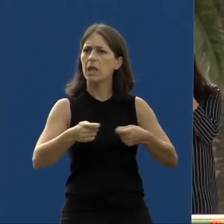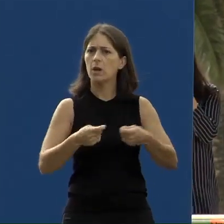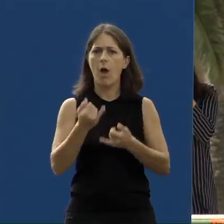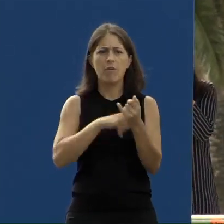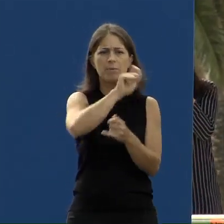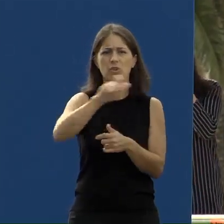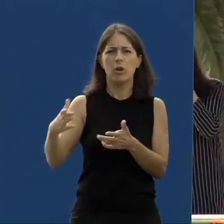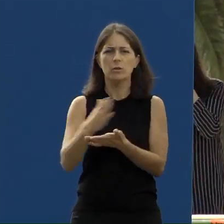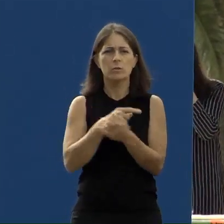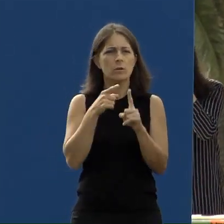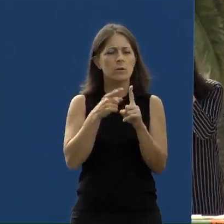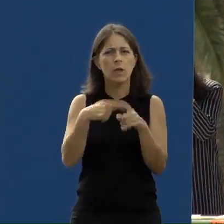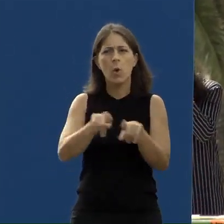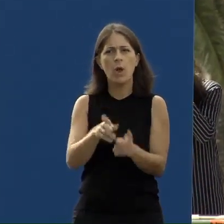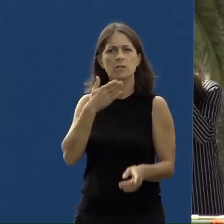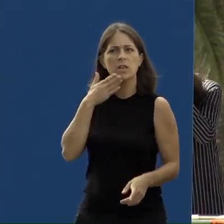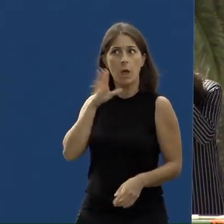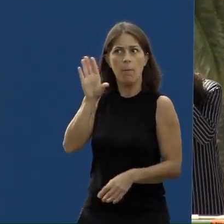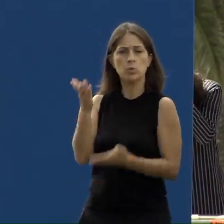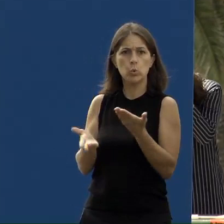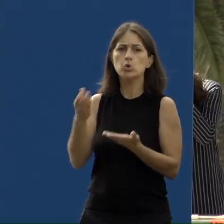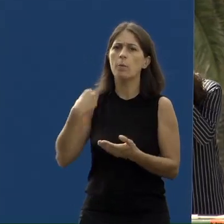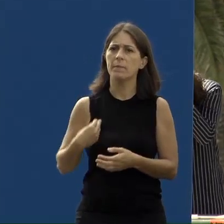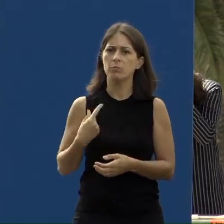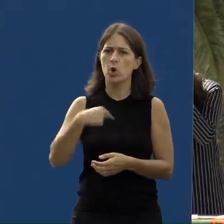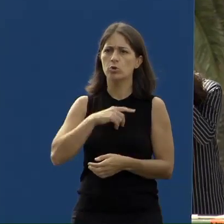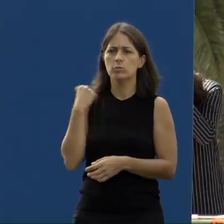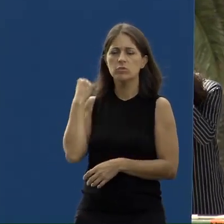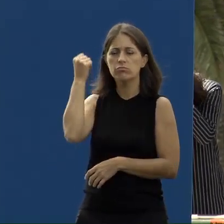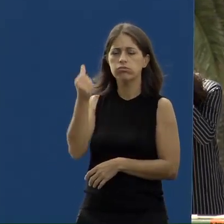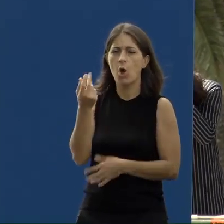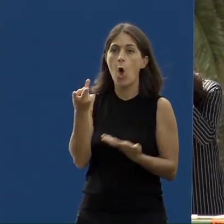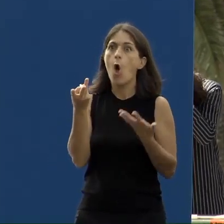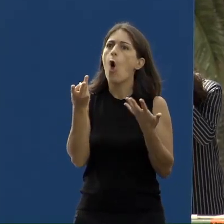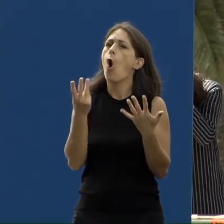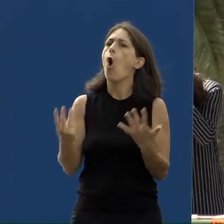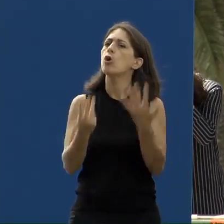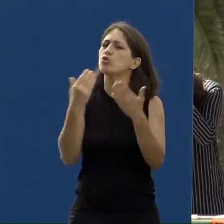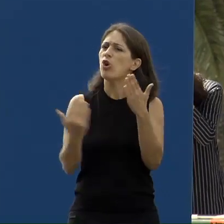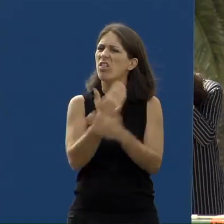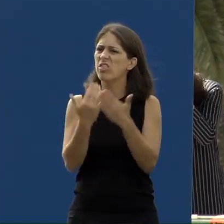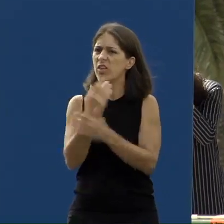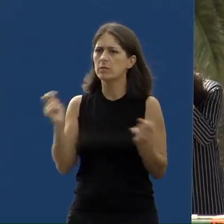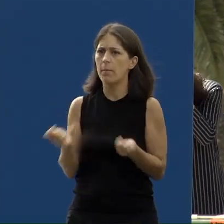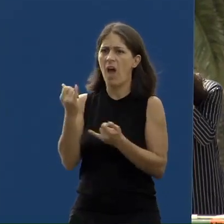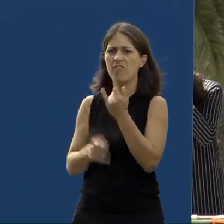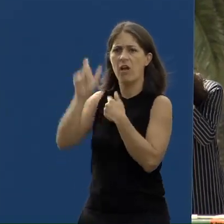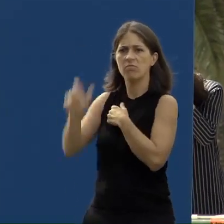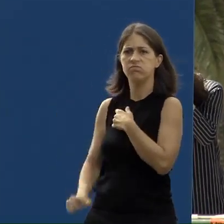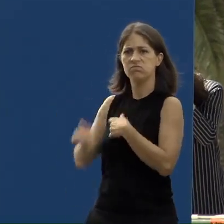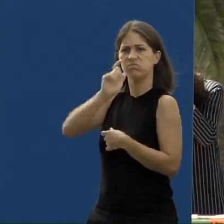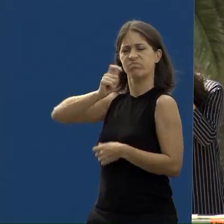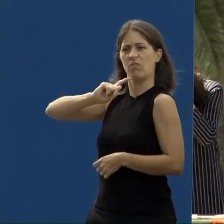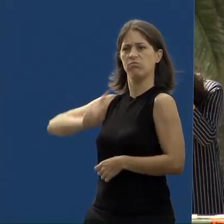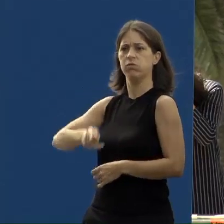con dignidade. Por iso non nos cansamos de repetir. Levamos 8 días de campaña e a Attila Núñez Feijóo aínda non